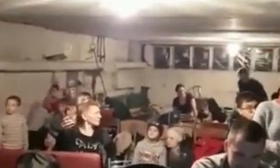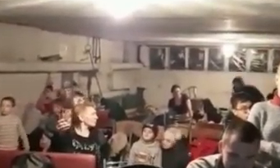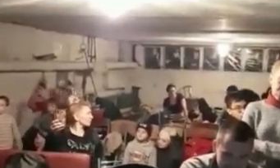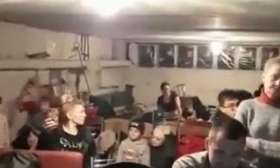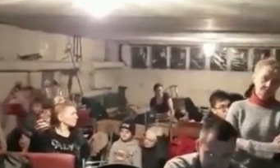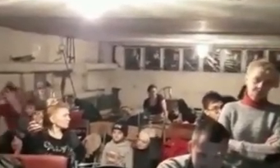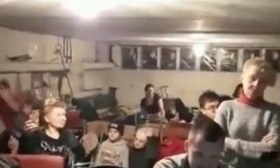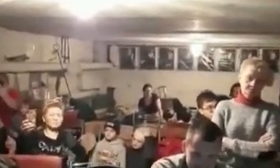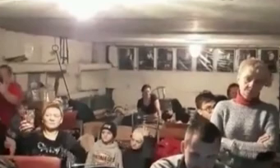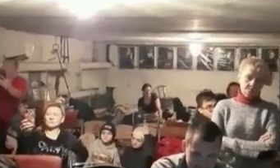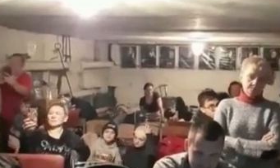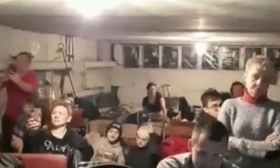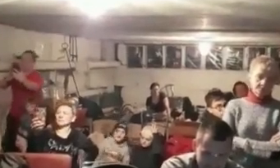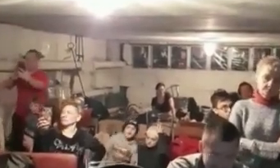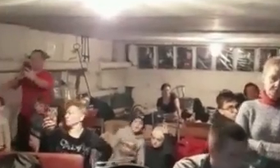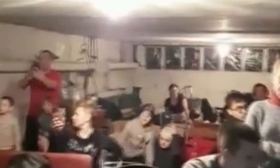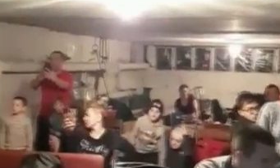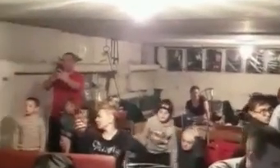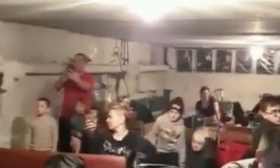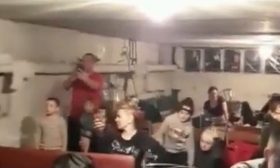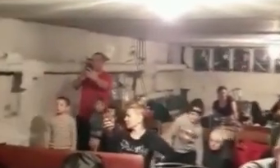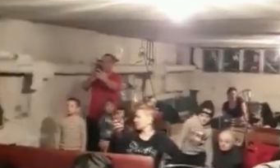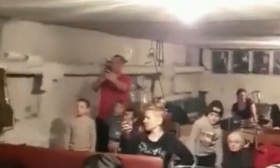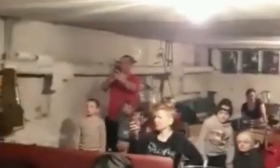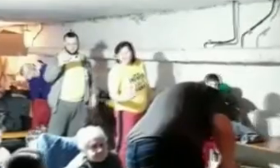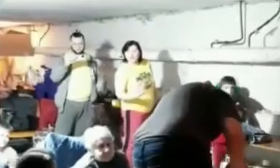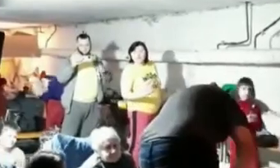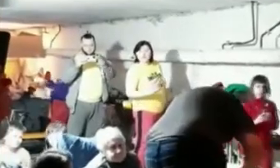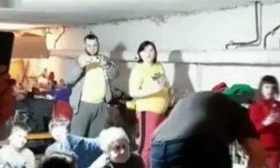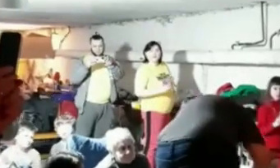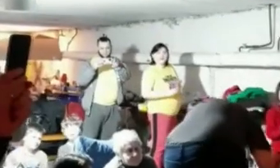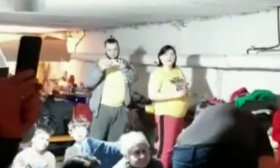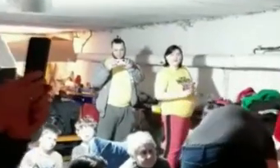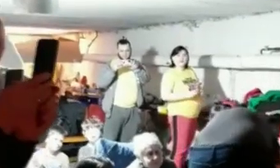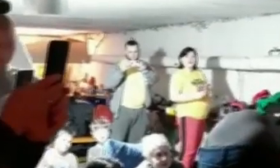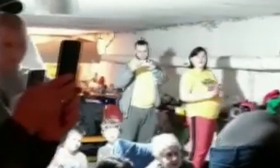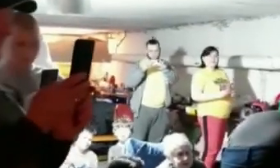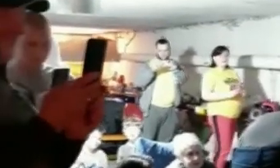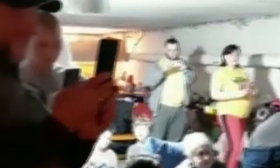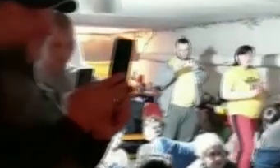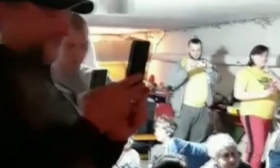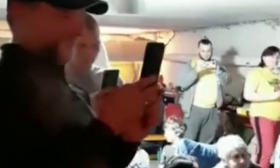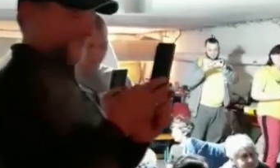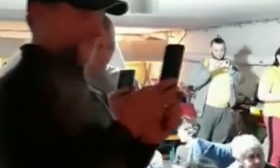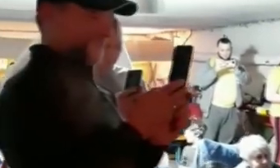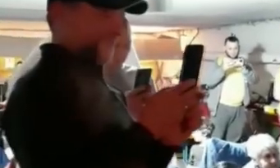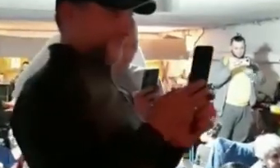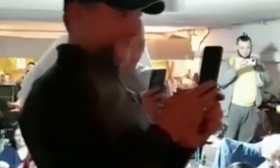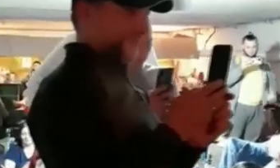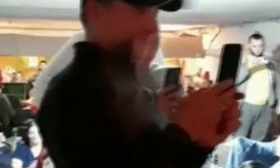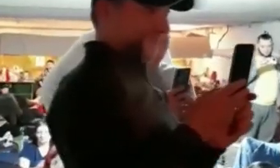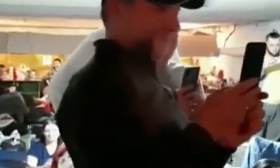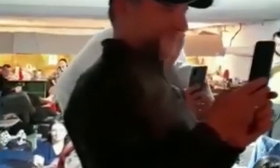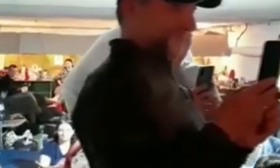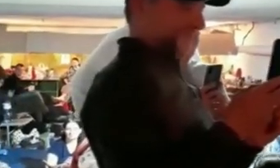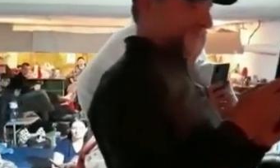Навіть чоловіки не стримували сліз. Відео облетіло соцмережі та підкорило світ. Ще одне відео, що шириться мережею, зворушливе звернення